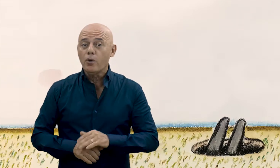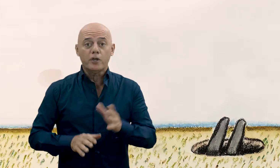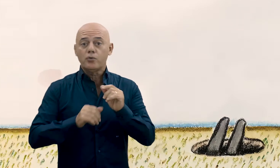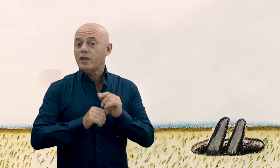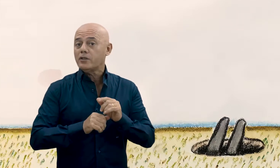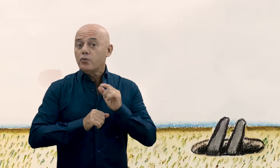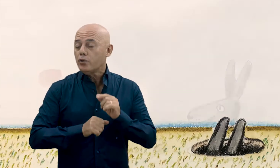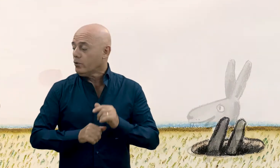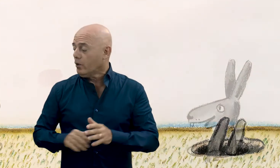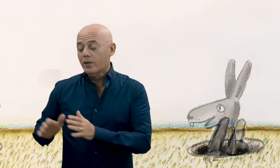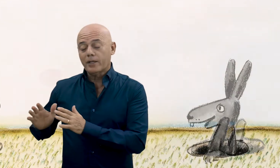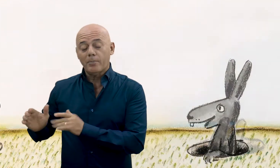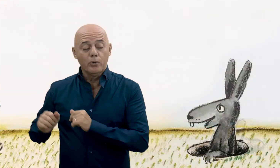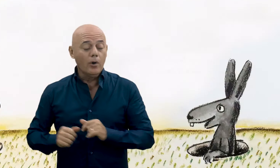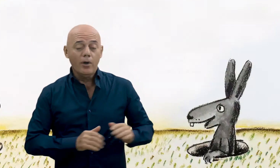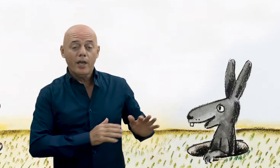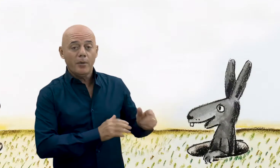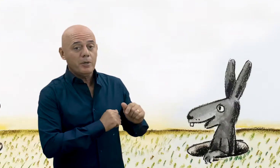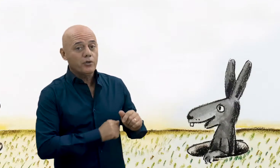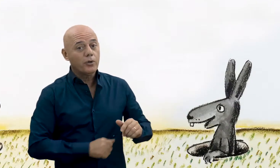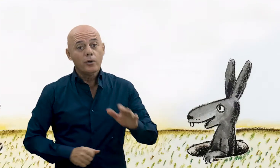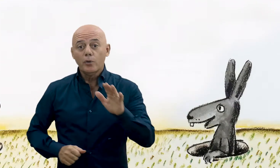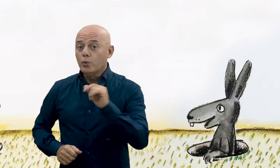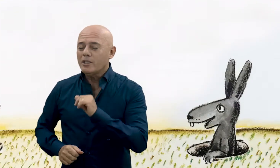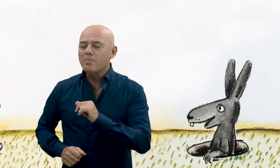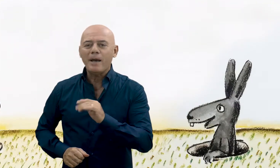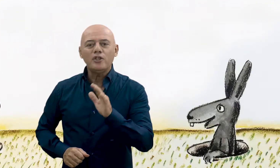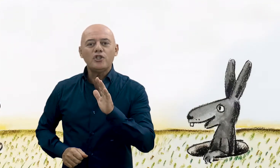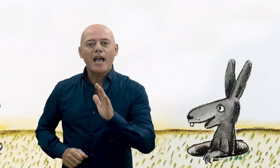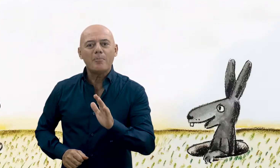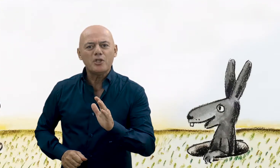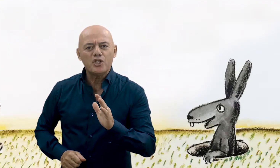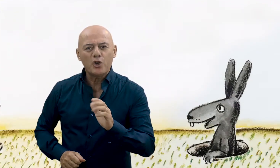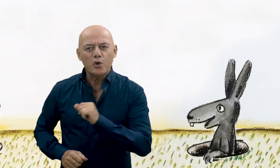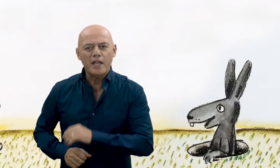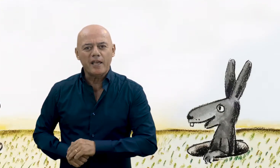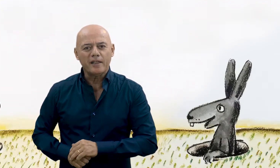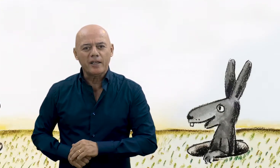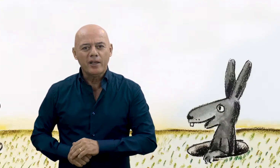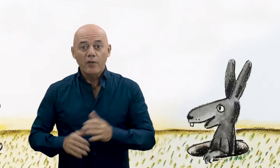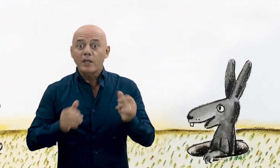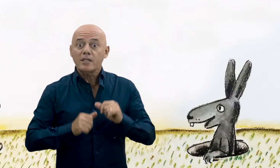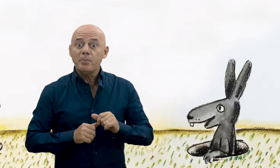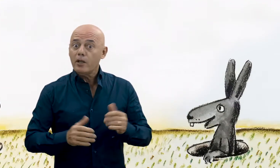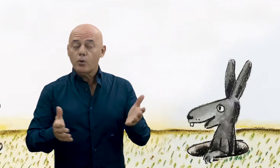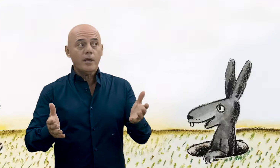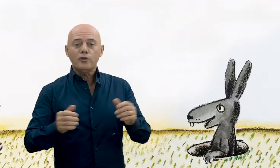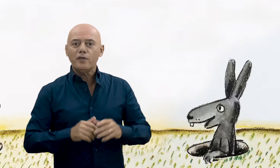che successe un giorno tra Bruno e Bicio, due simpatici amici coniglietti. Volete sapere come andò a